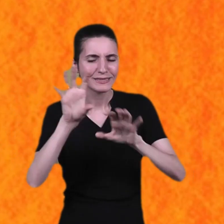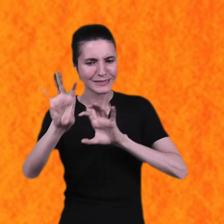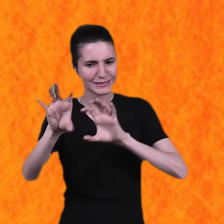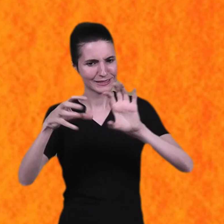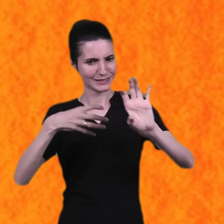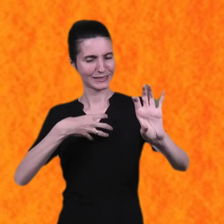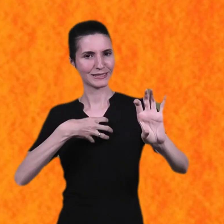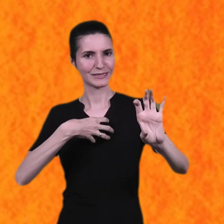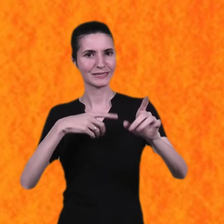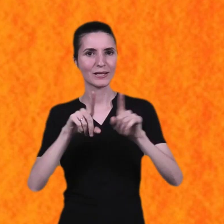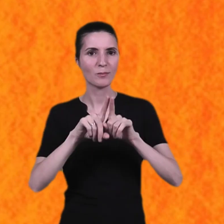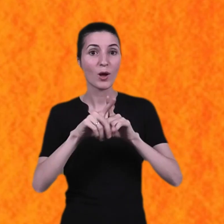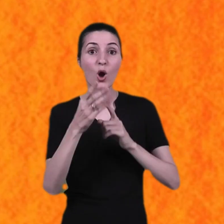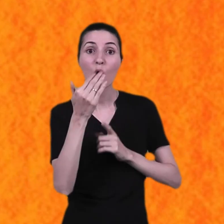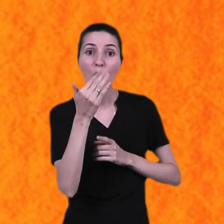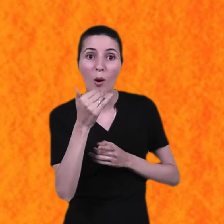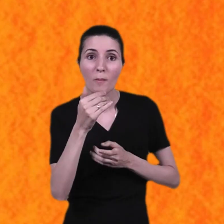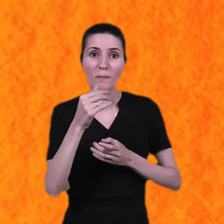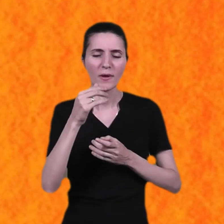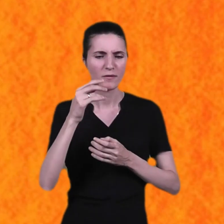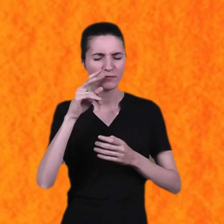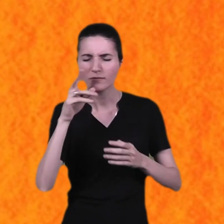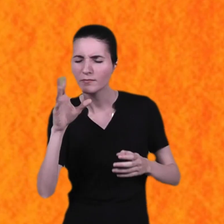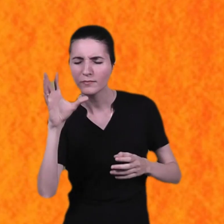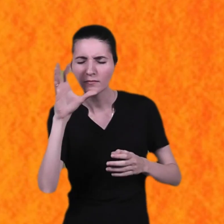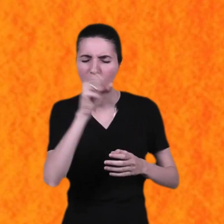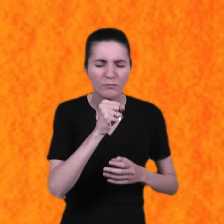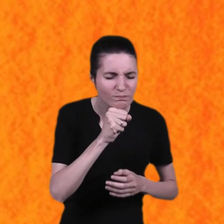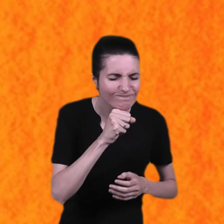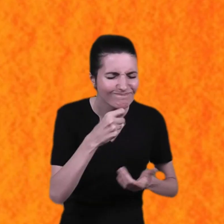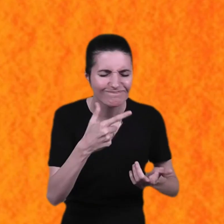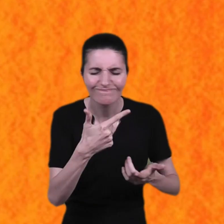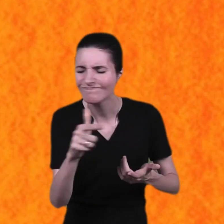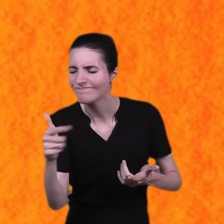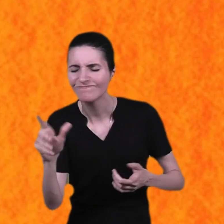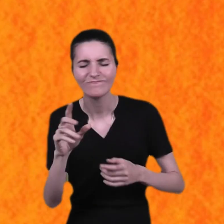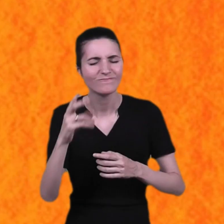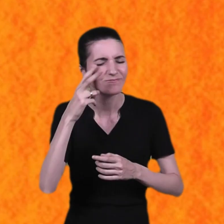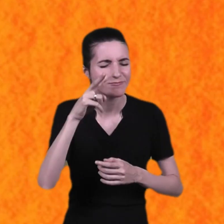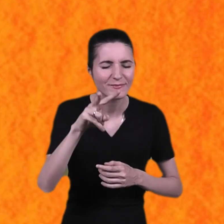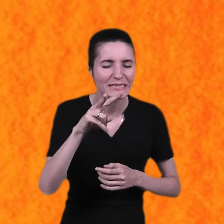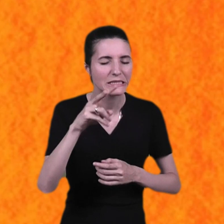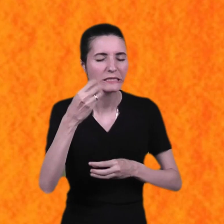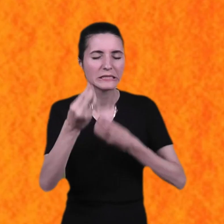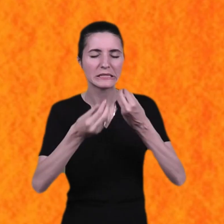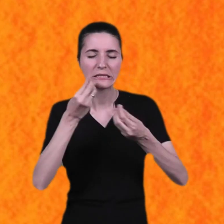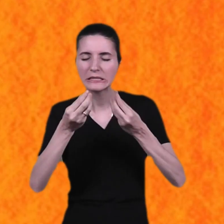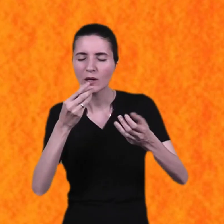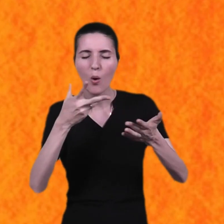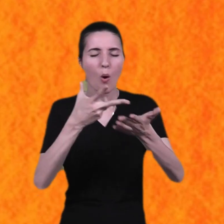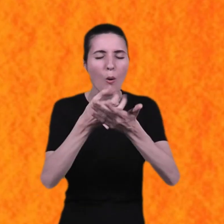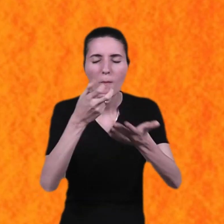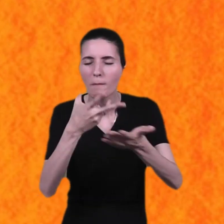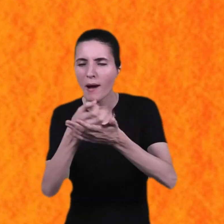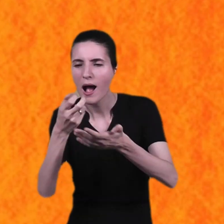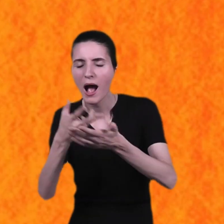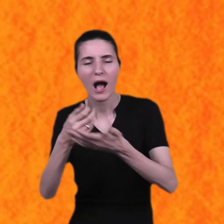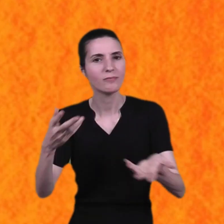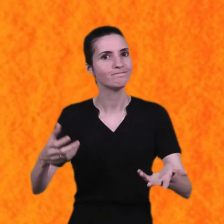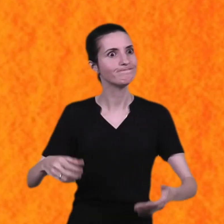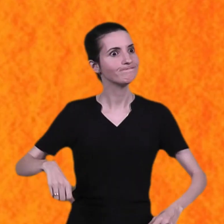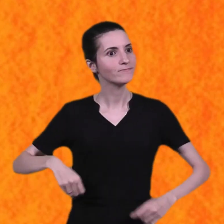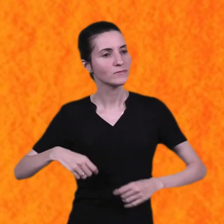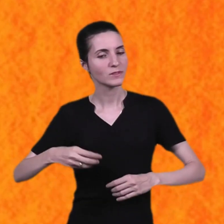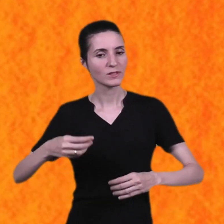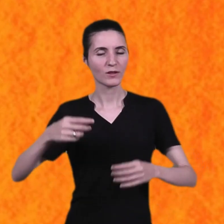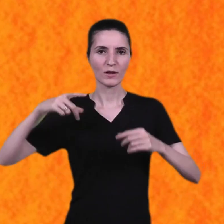se servir, ver que não tem pão em casa, tem que sair para a padaria para comprar e de